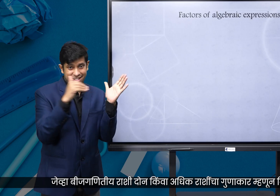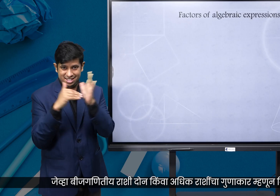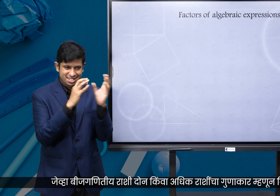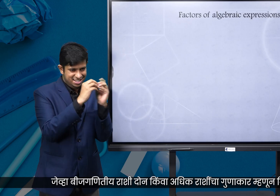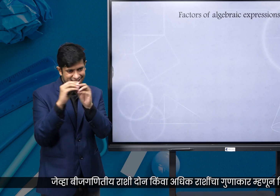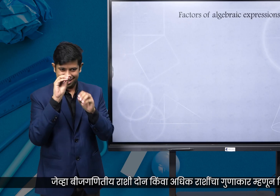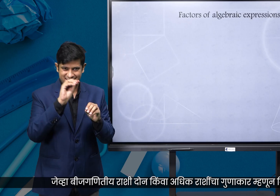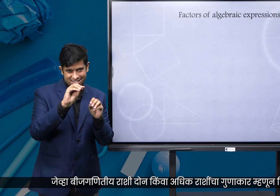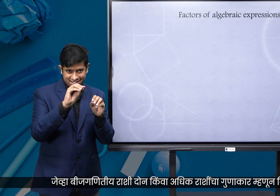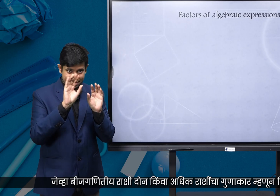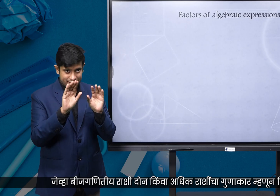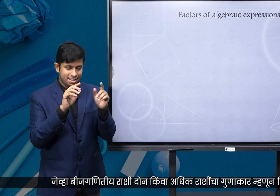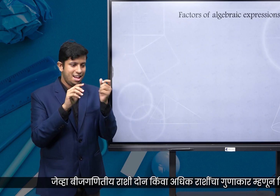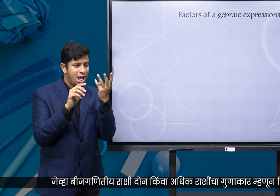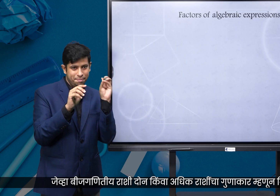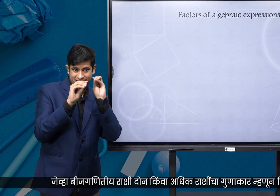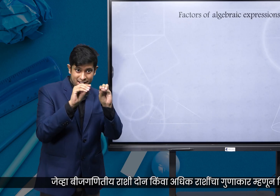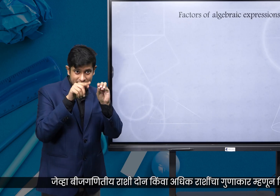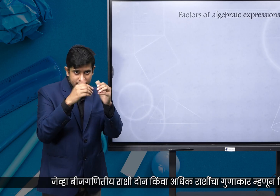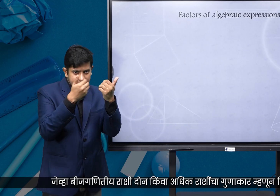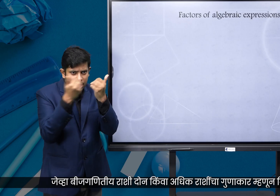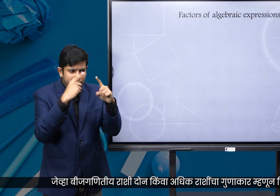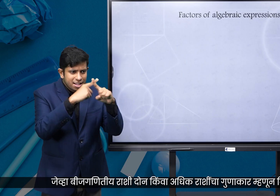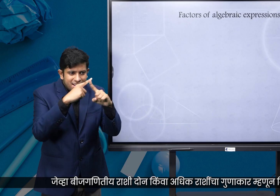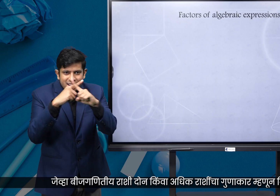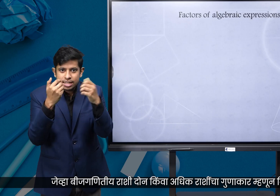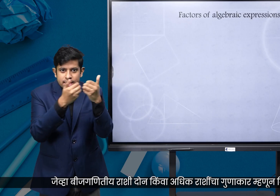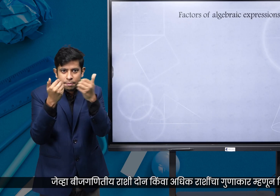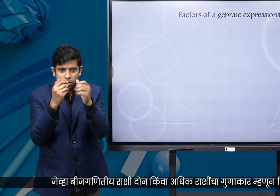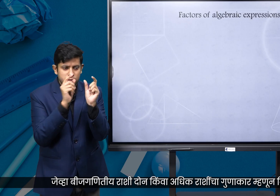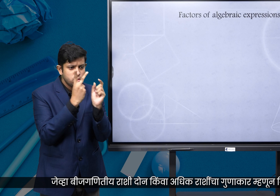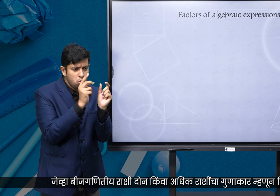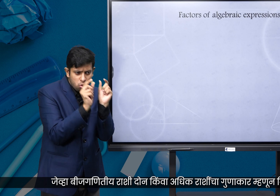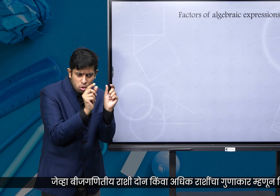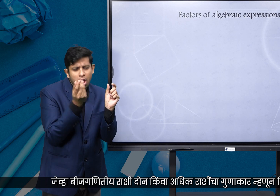जेव्हा बीजगणितातील राशी दोन किंवा अधिक राशींचा गुणाकार म्हणून लिहिता येतो,